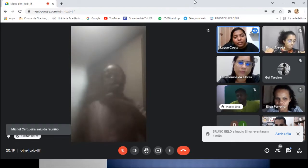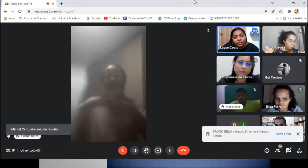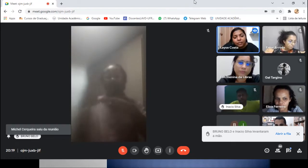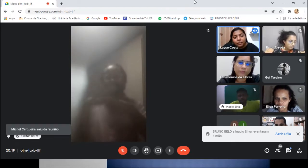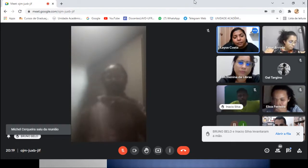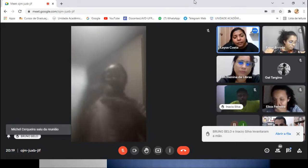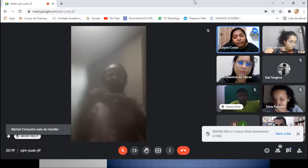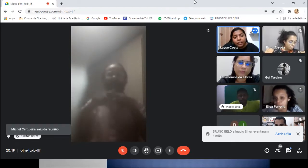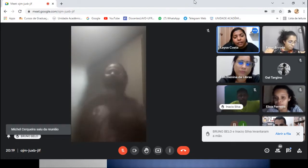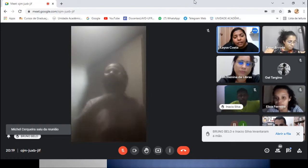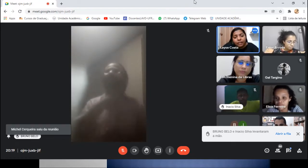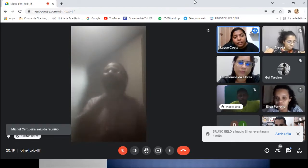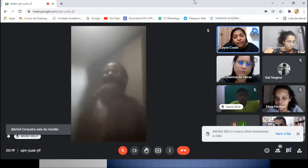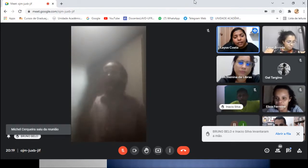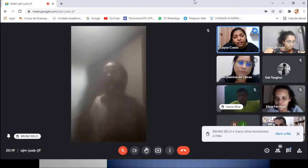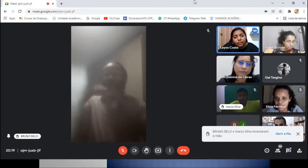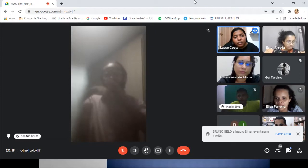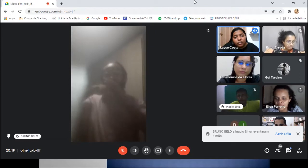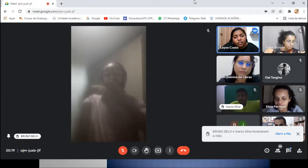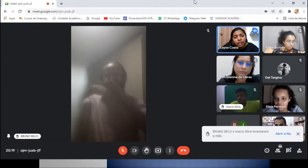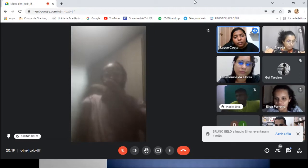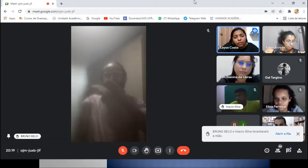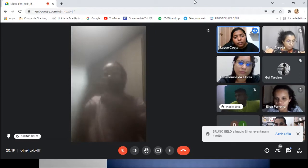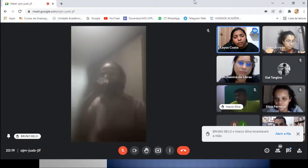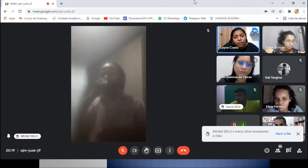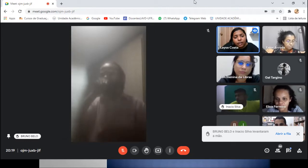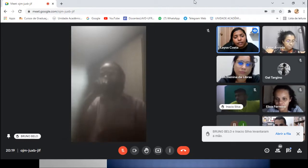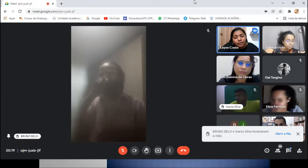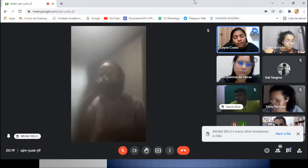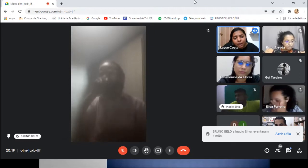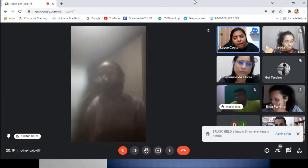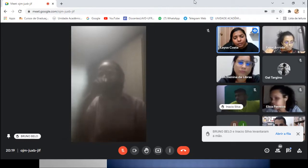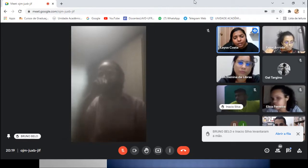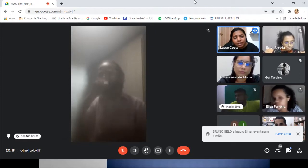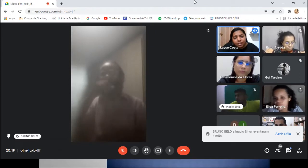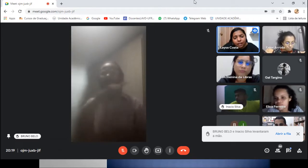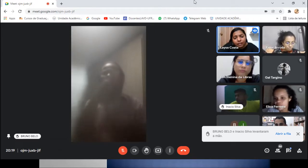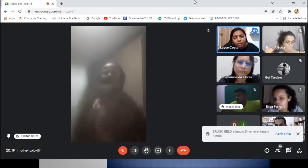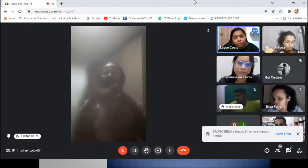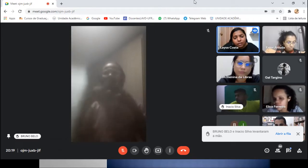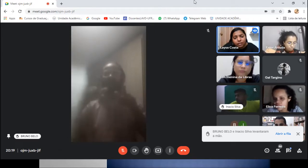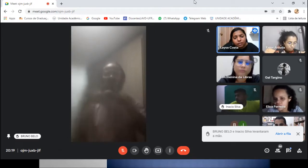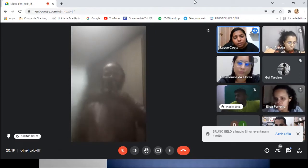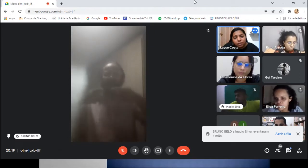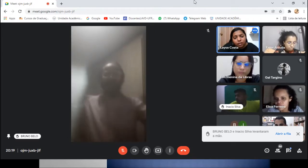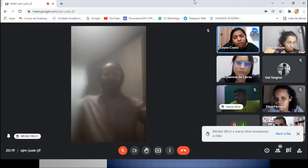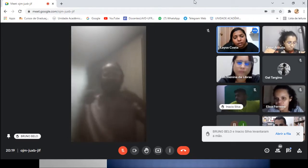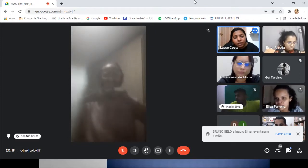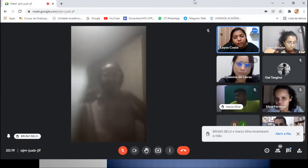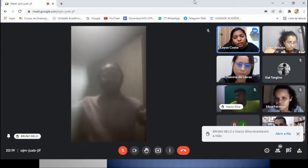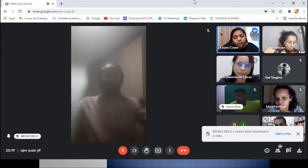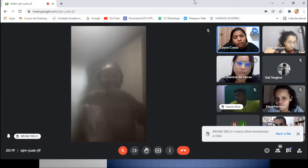L2. Então, a fonologia, ao som, a esse vibrato, a essa articulação